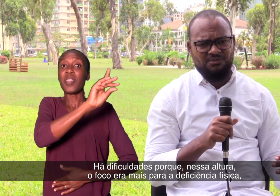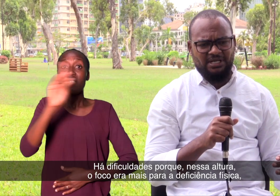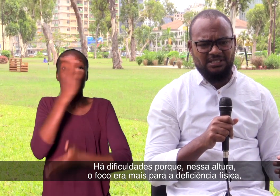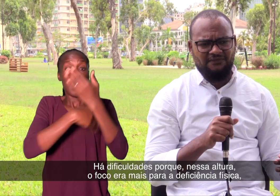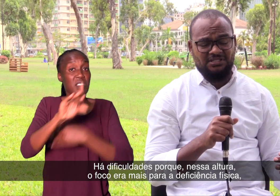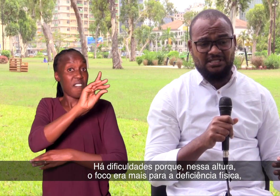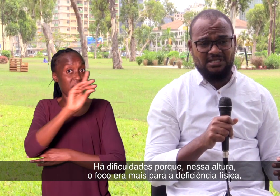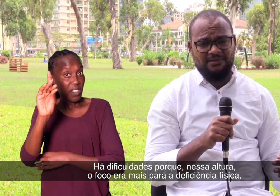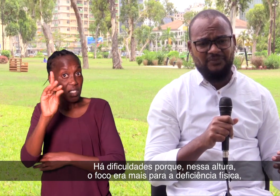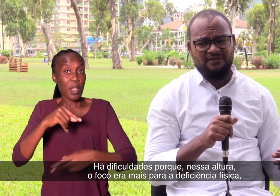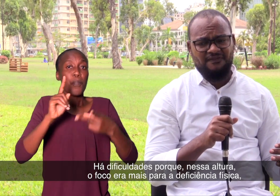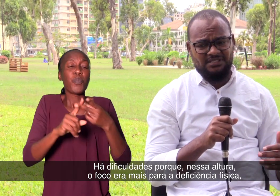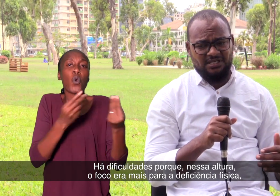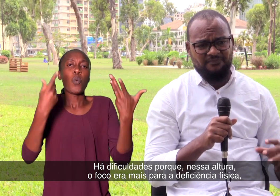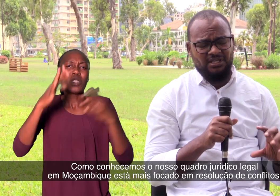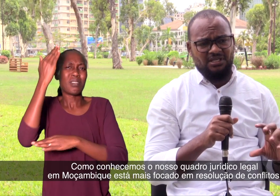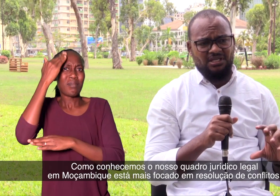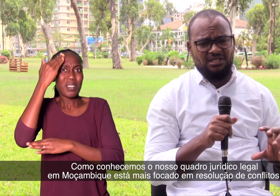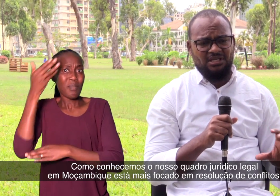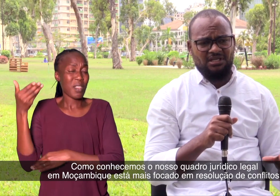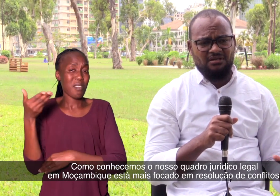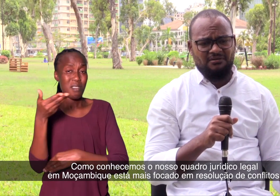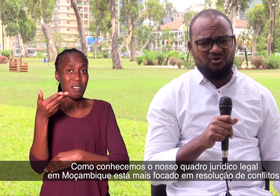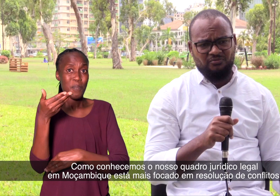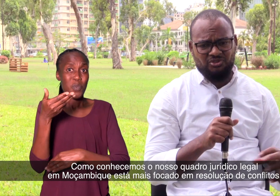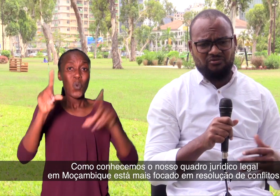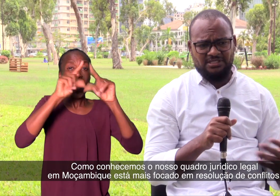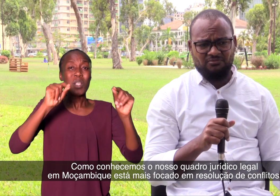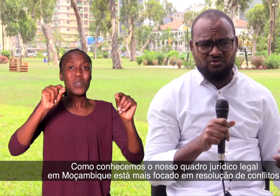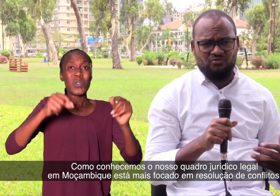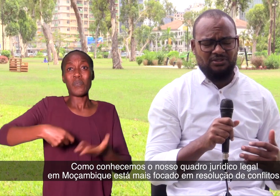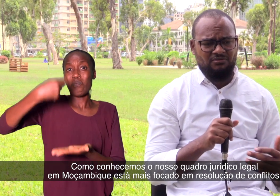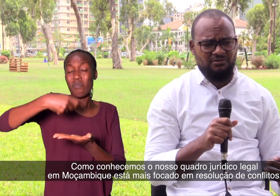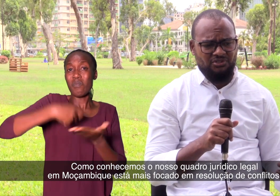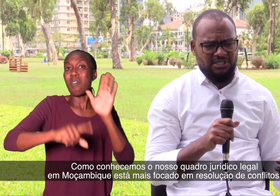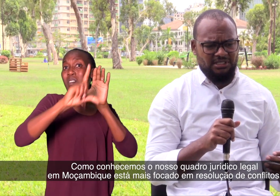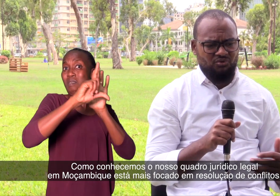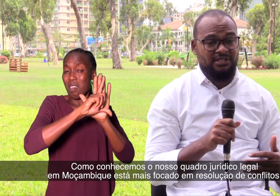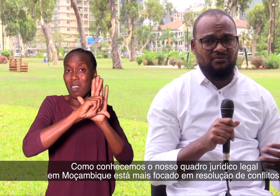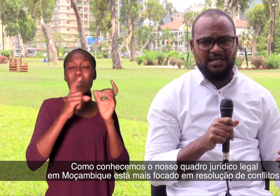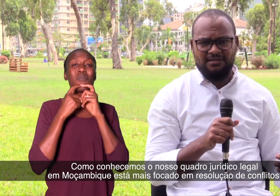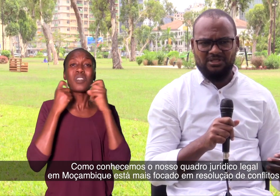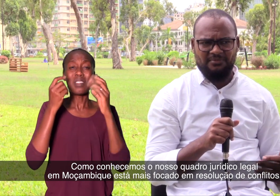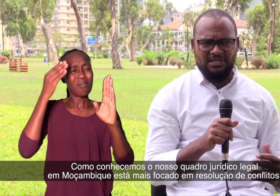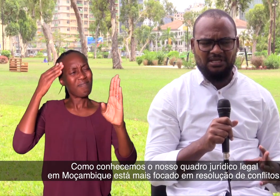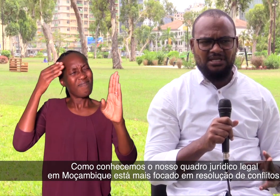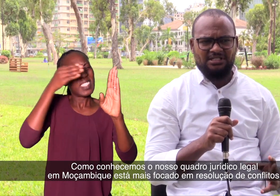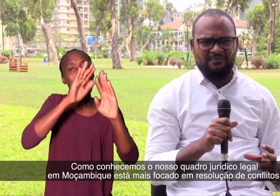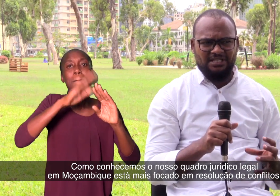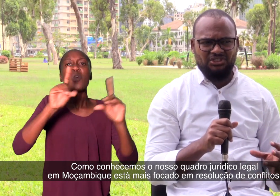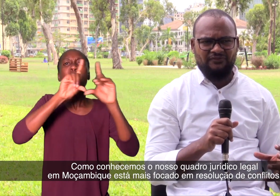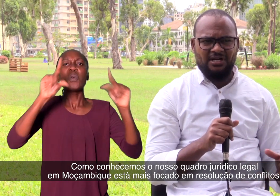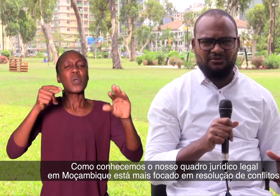foco era mais para a deficiência física e, como nós conhecemos, o nosso quadro jurídico legal em Moçambique